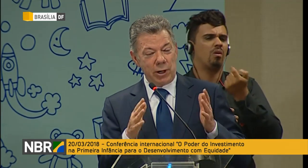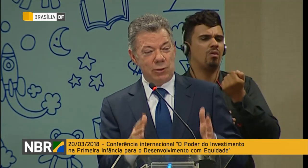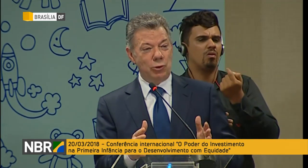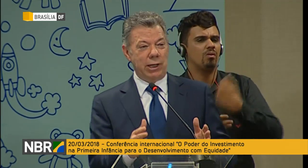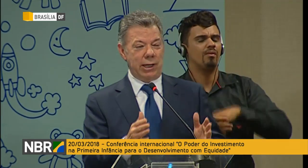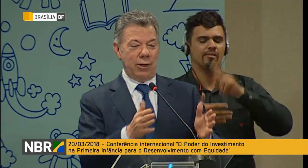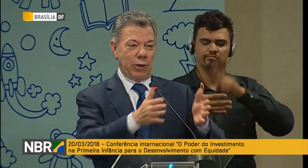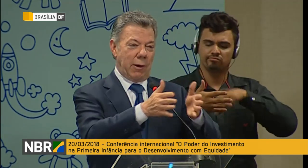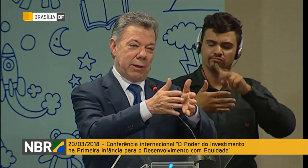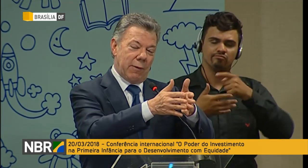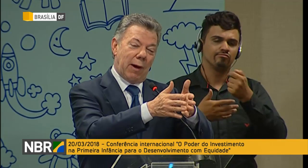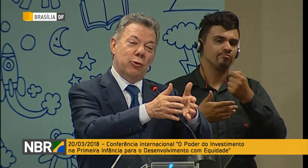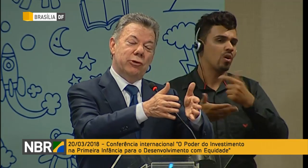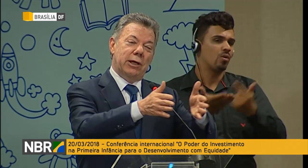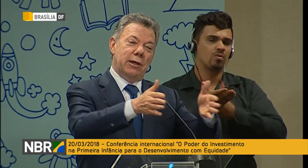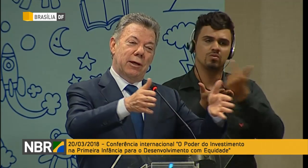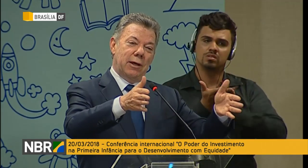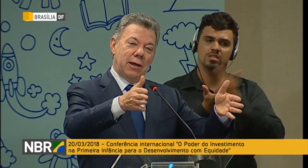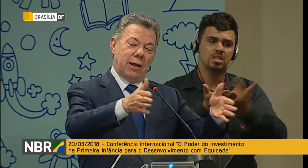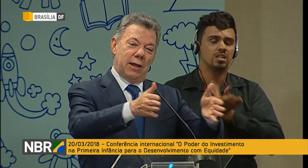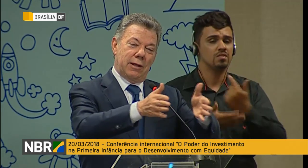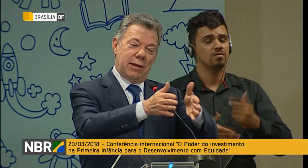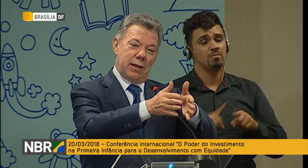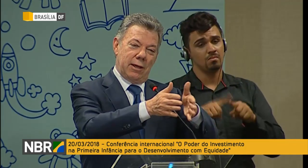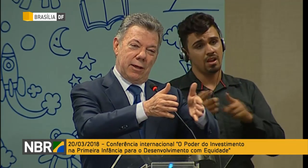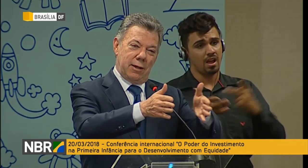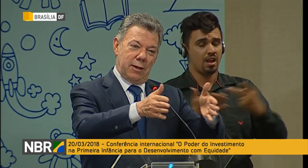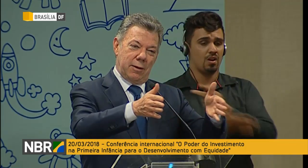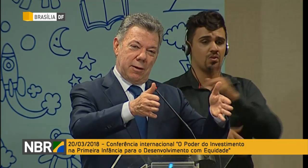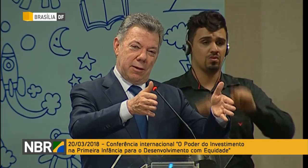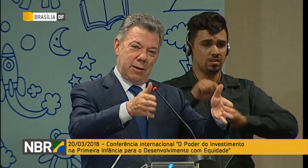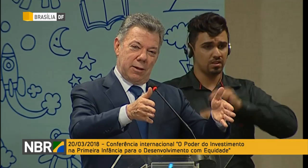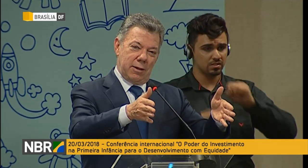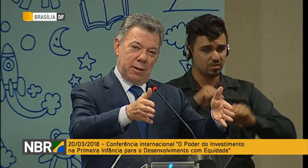livros. E o que acontece é que nós vamos...